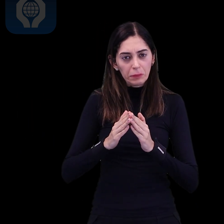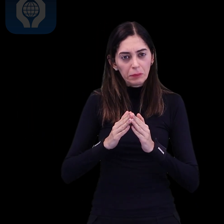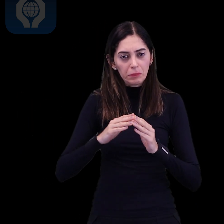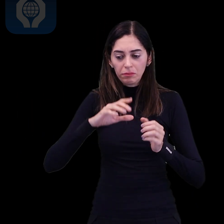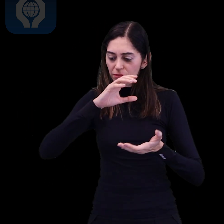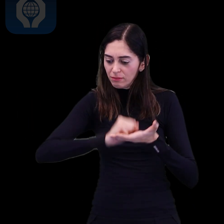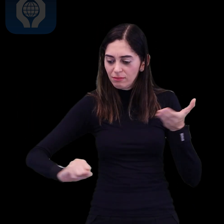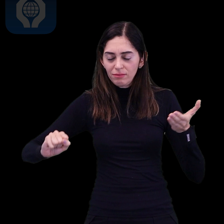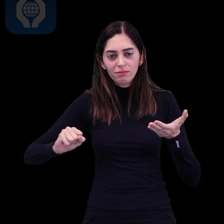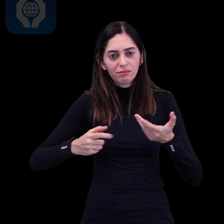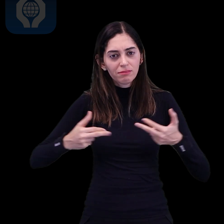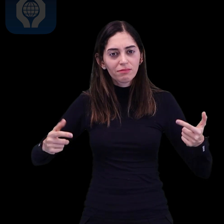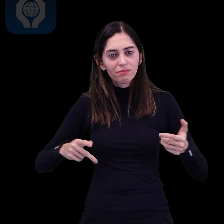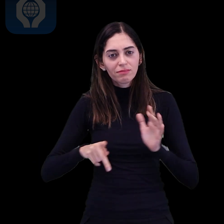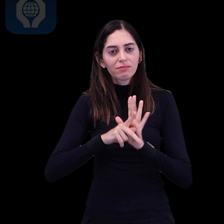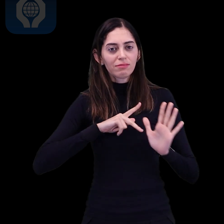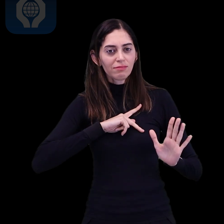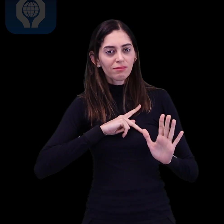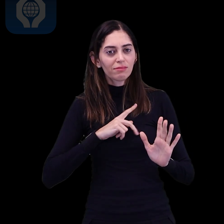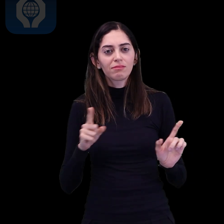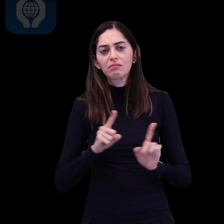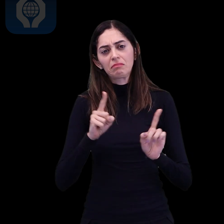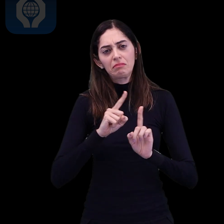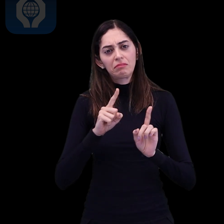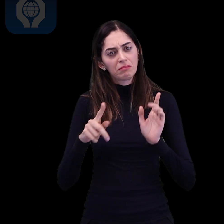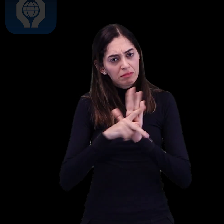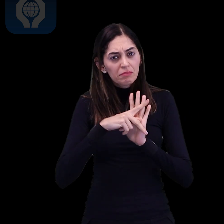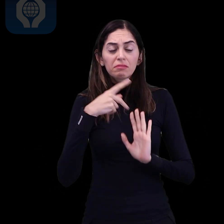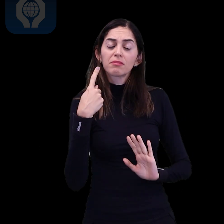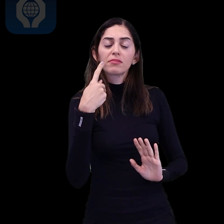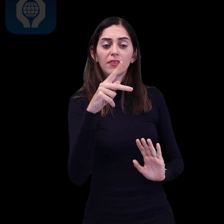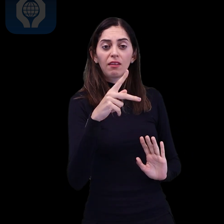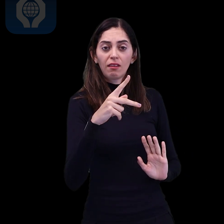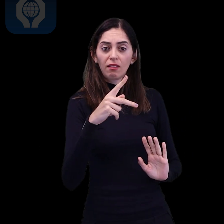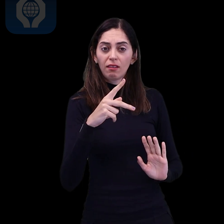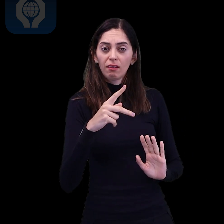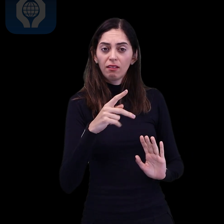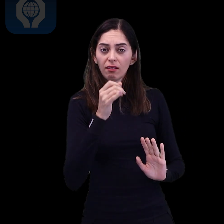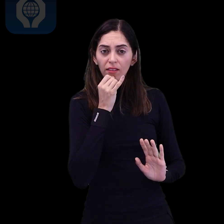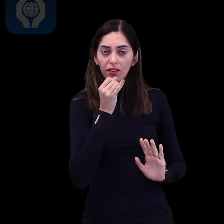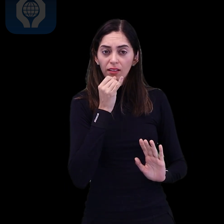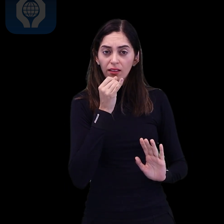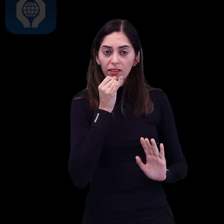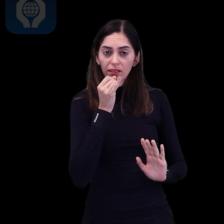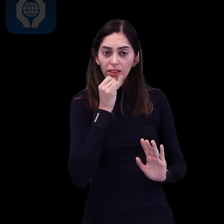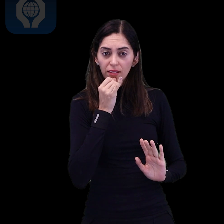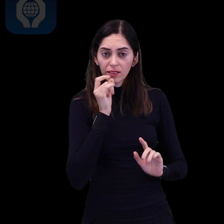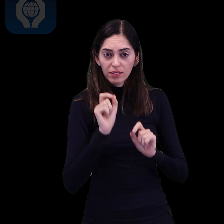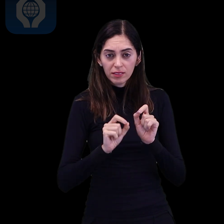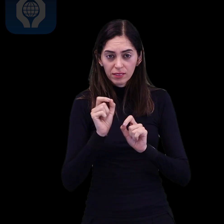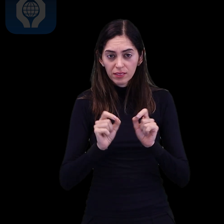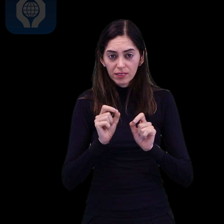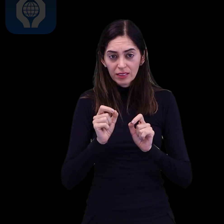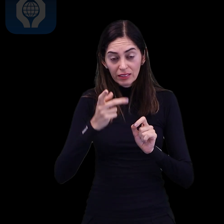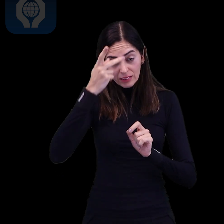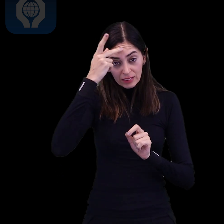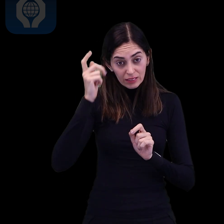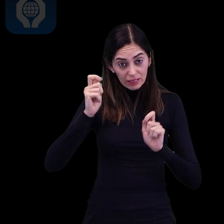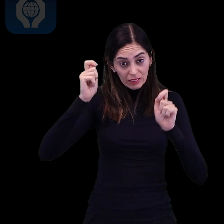que são suas? Não. Elas pertencem a você. Ou olhando de uma perspectiva diferente, será que um homem poderia dizer